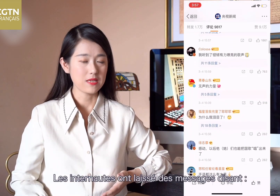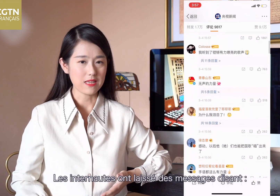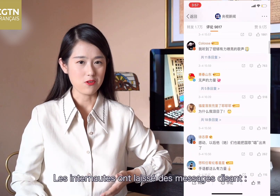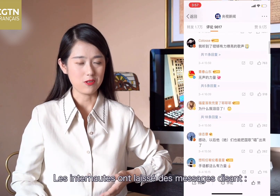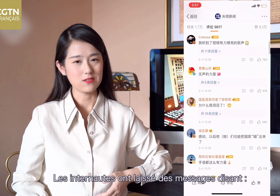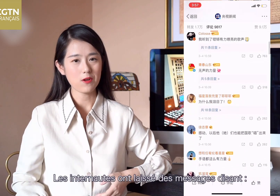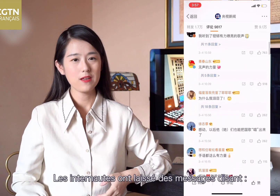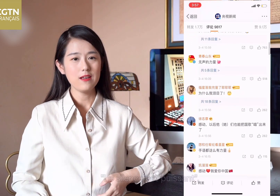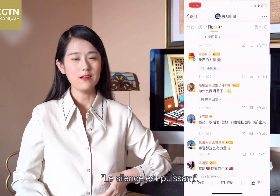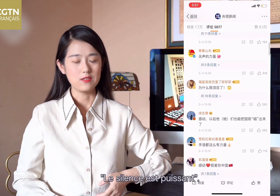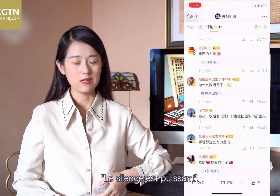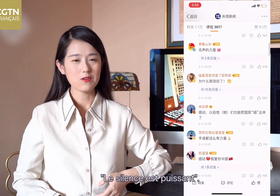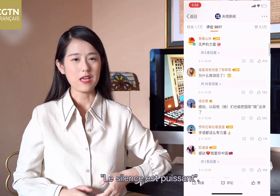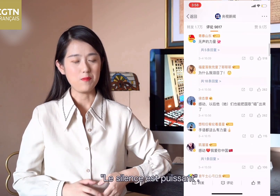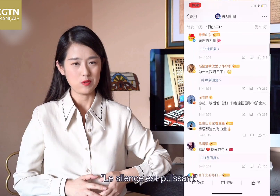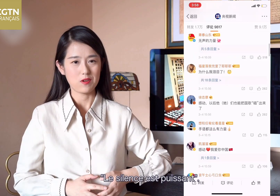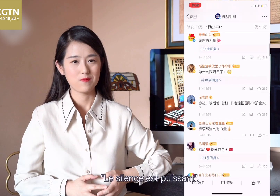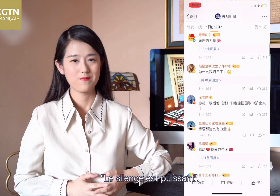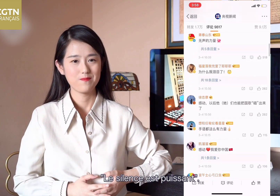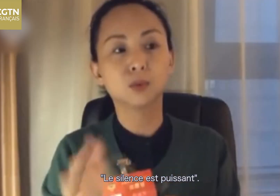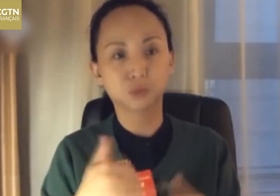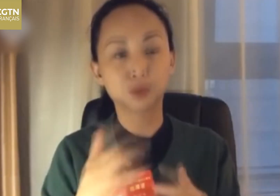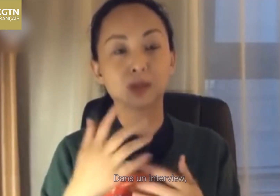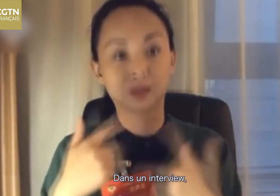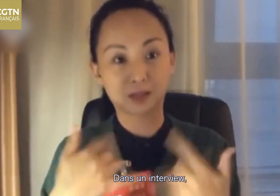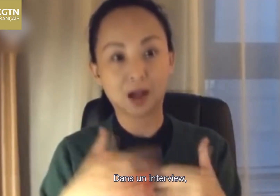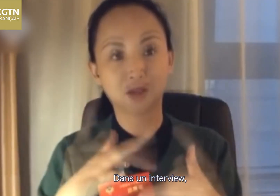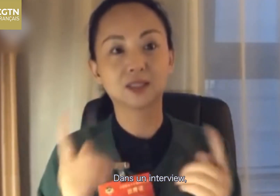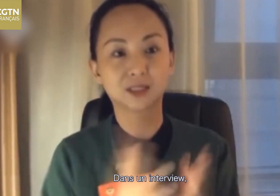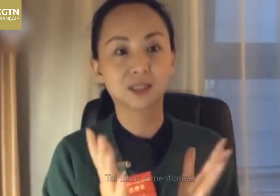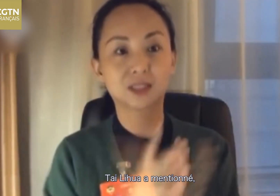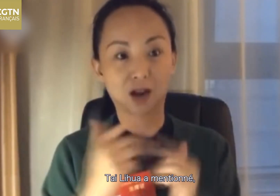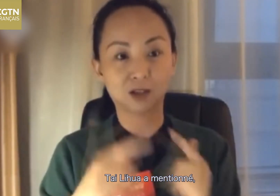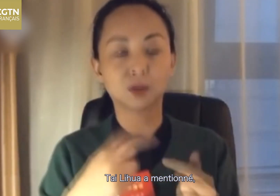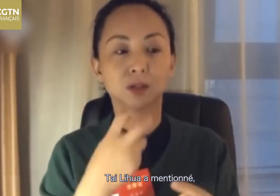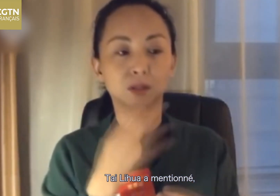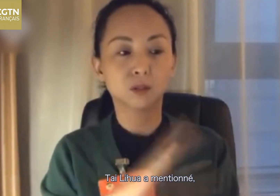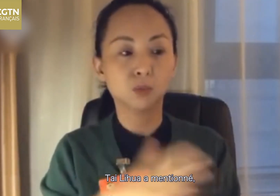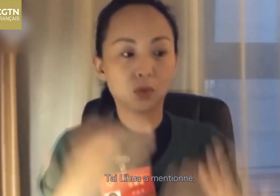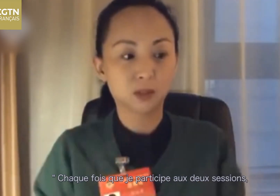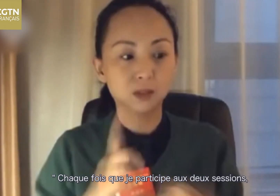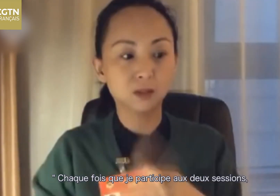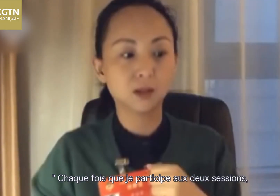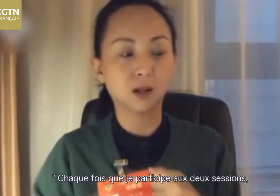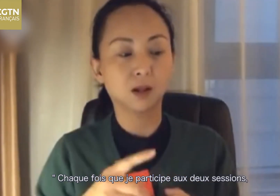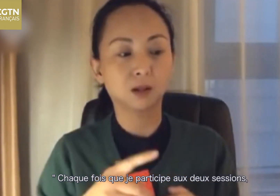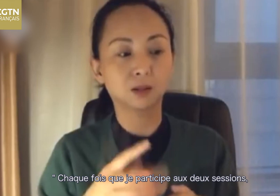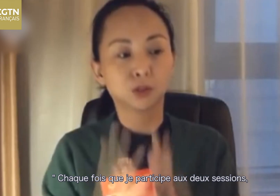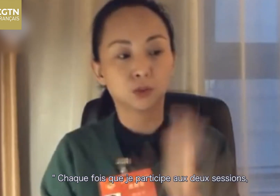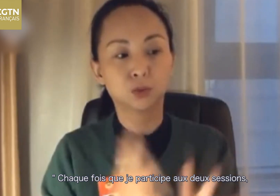messages disant « Le silence est puissant ». Dans une interview, Tali Hua a mentionné « Chaque fois que je participe aux 2